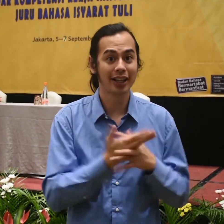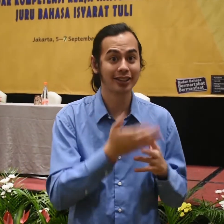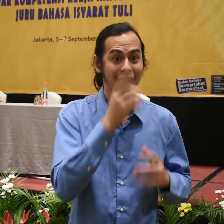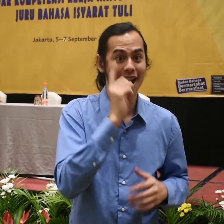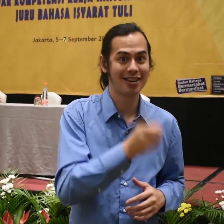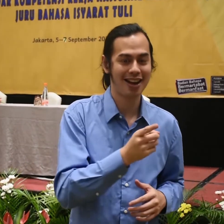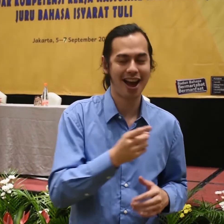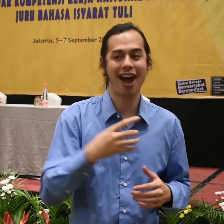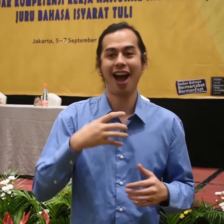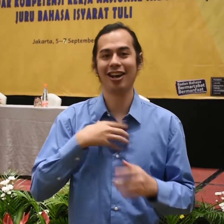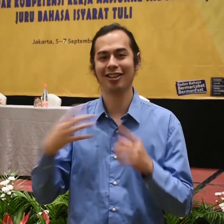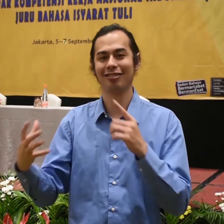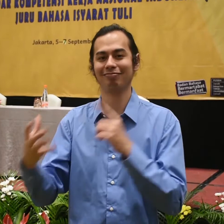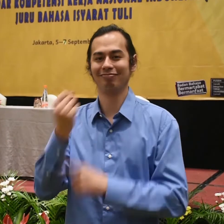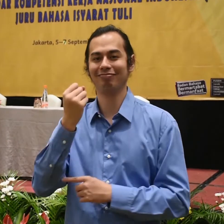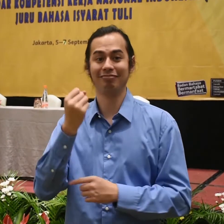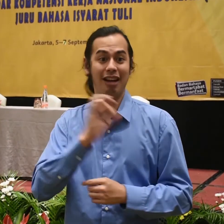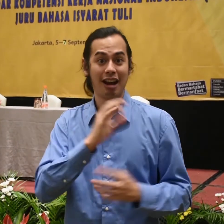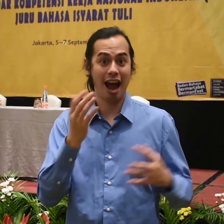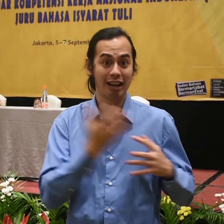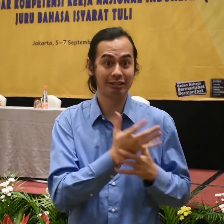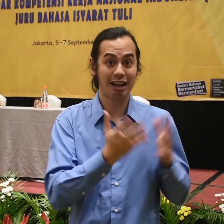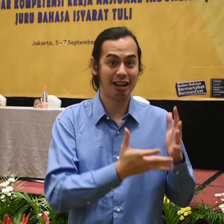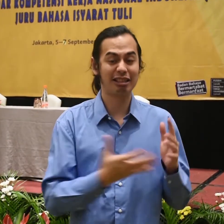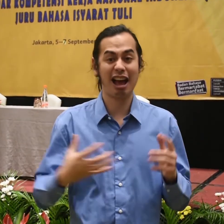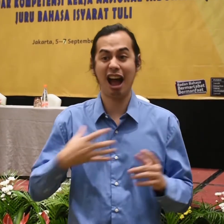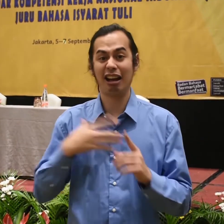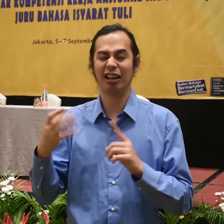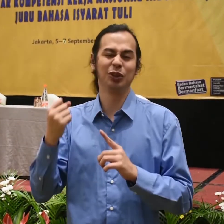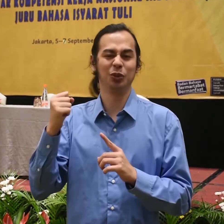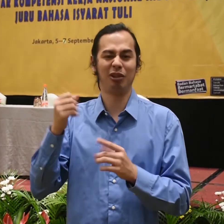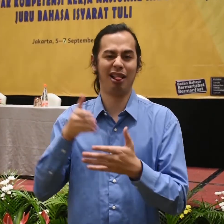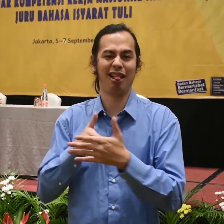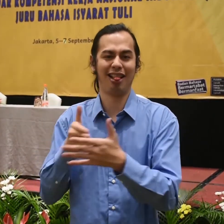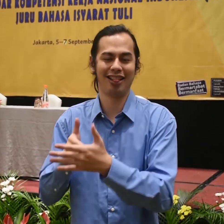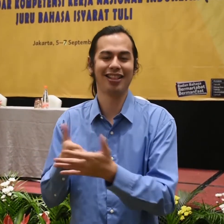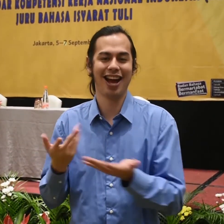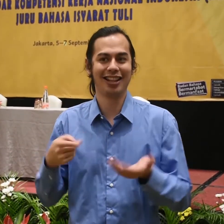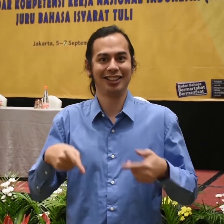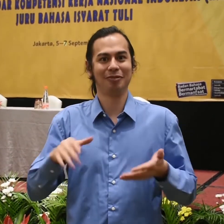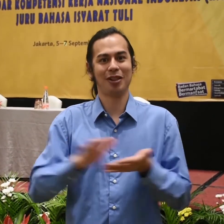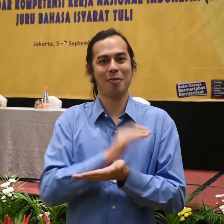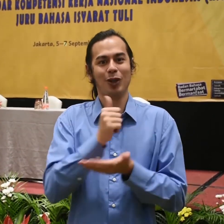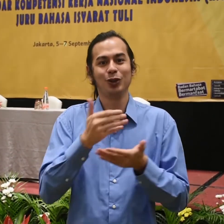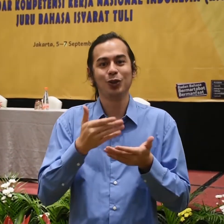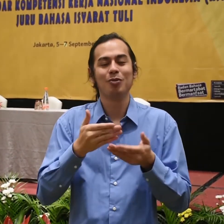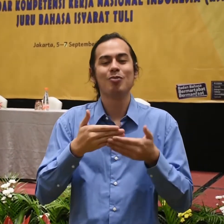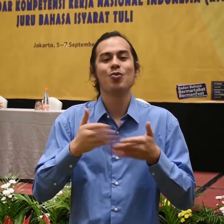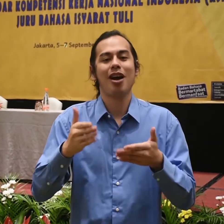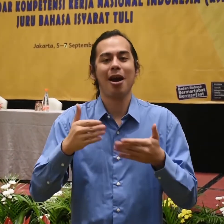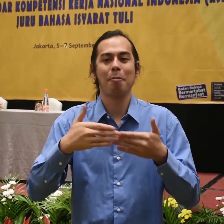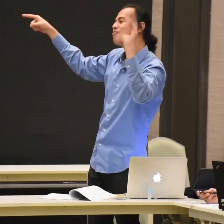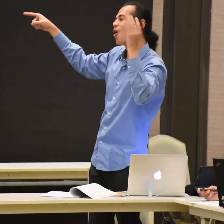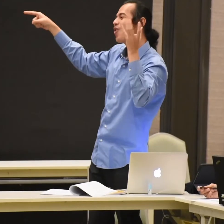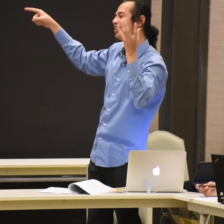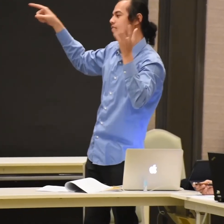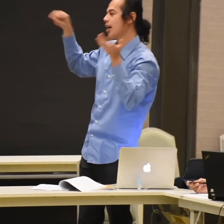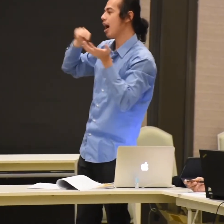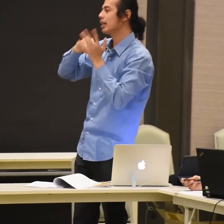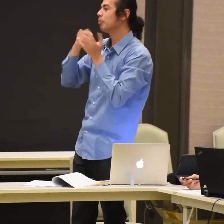baik. Ketika akses ada, artinya hak pun bisa dicapai. Kalau aksesnya tidak ada, akan sulit mendapatkan akses.